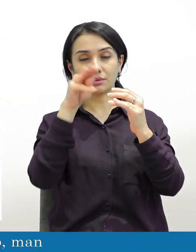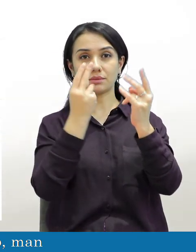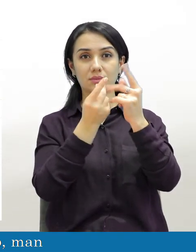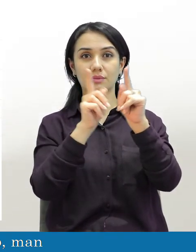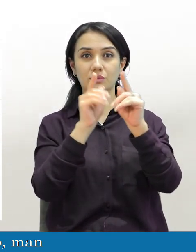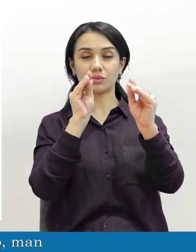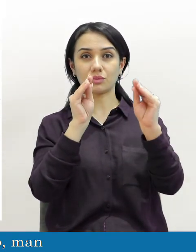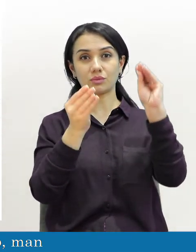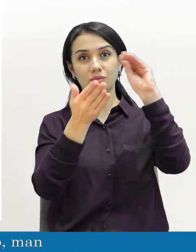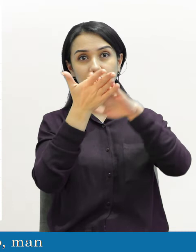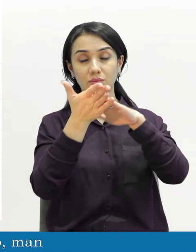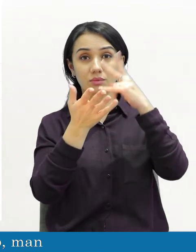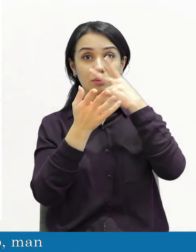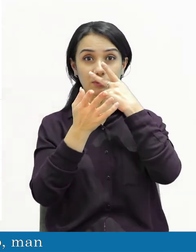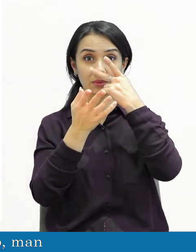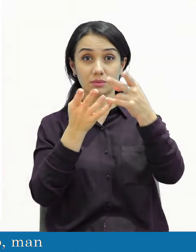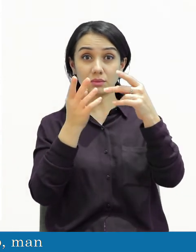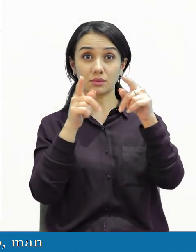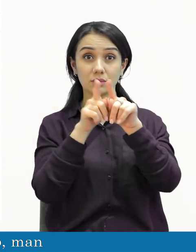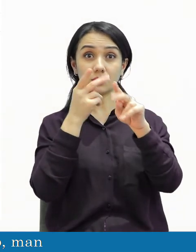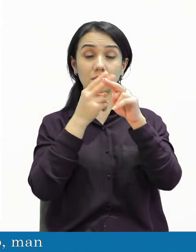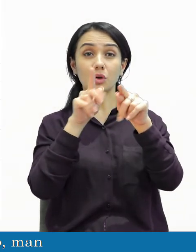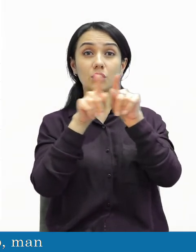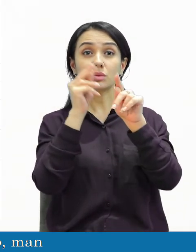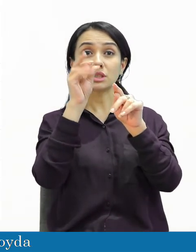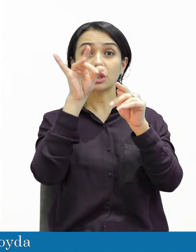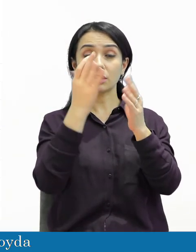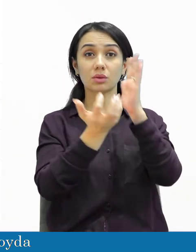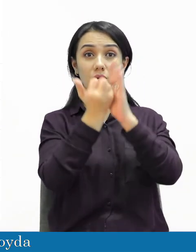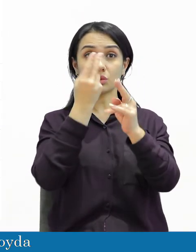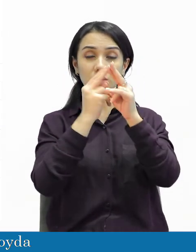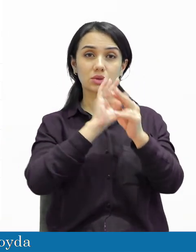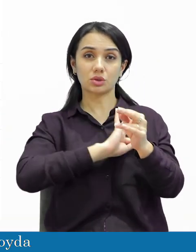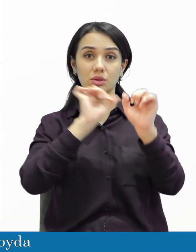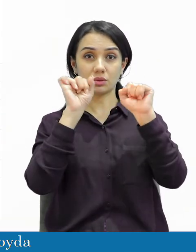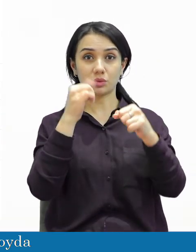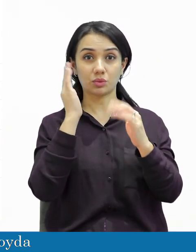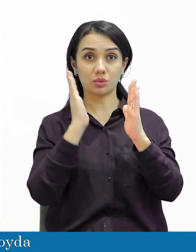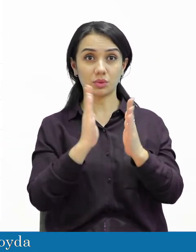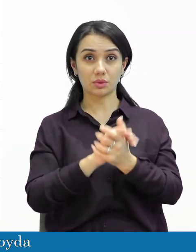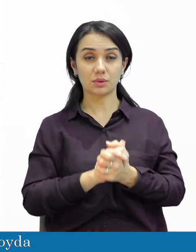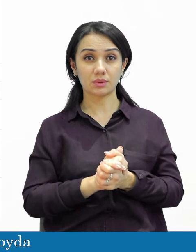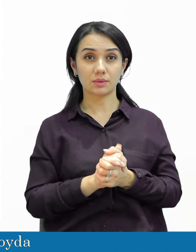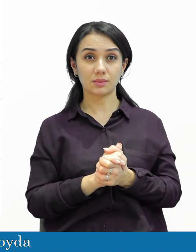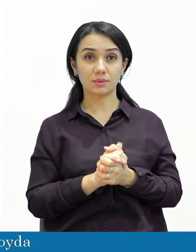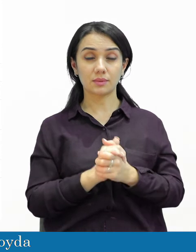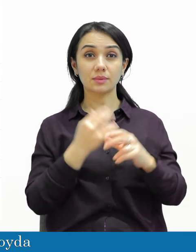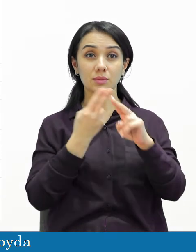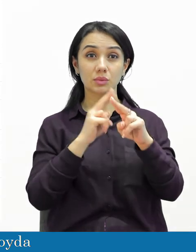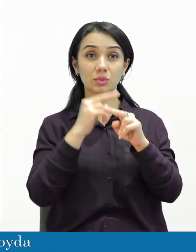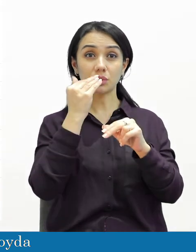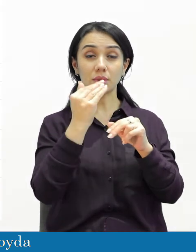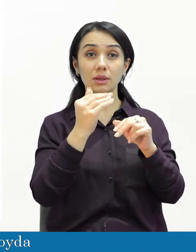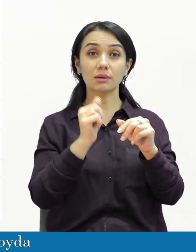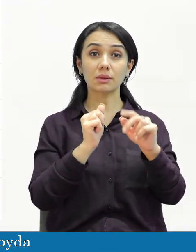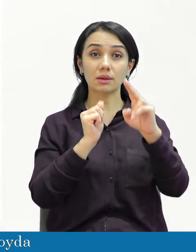berdi. Mana bu chartni olib, men endi ishlatishim mumkin bo'ladi. I